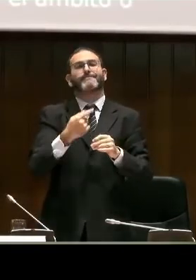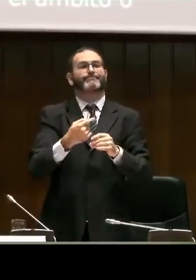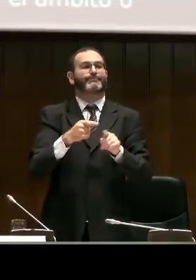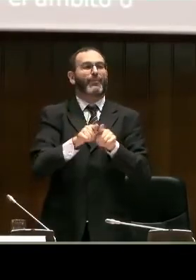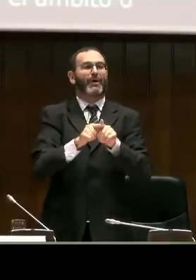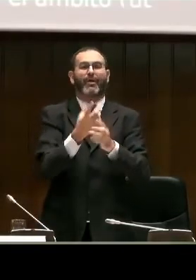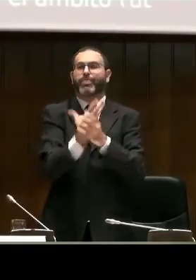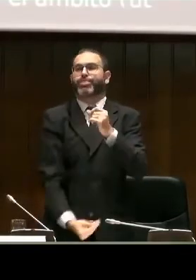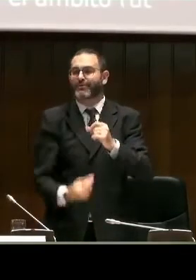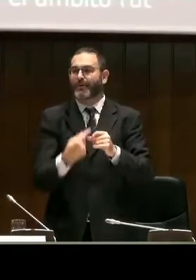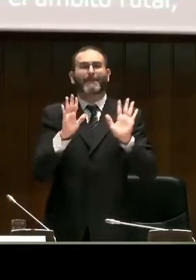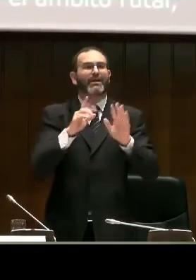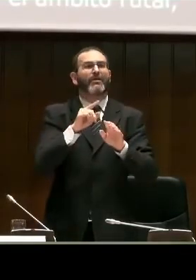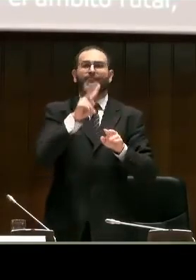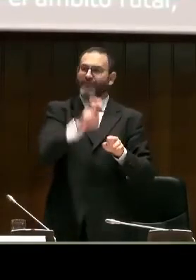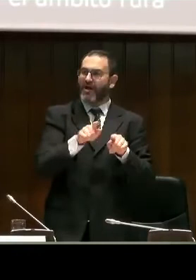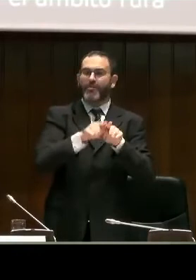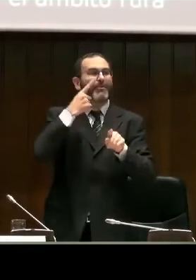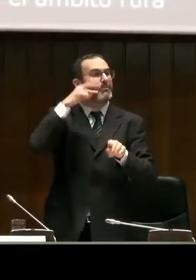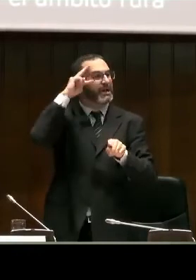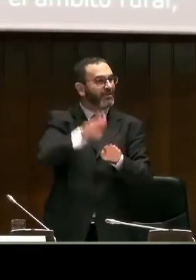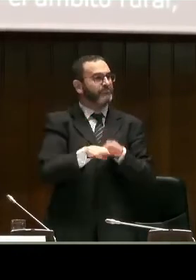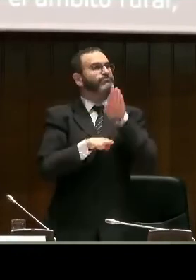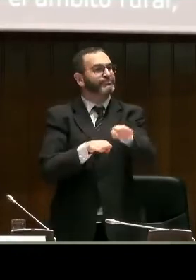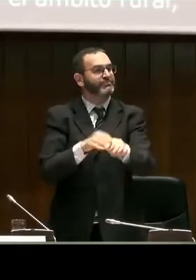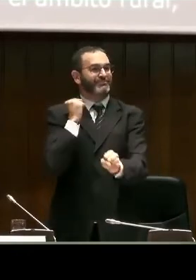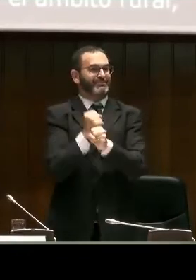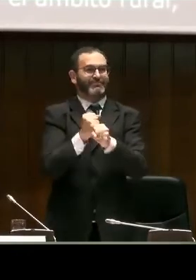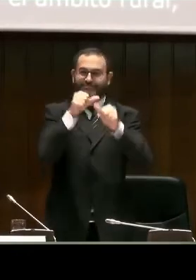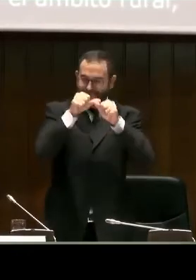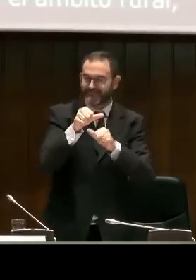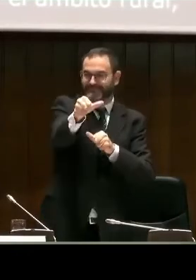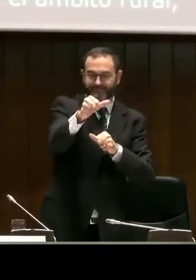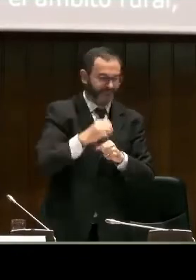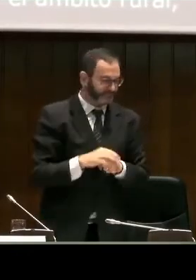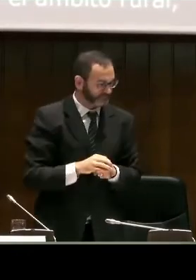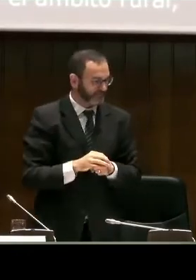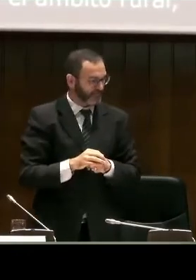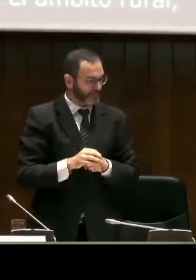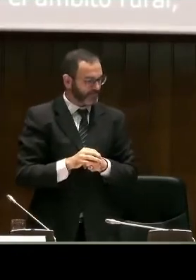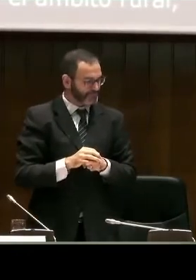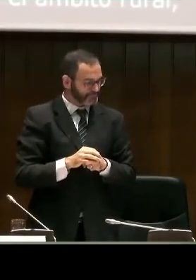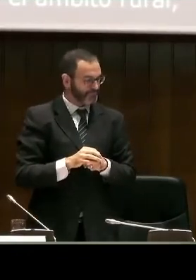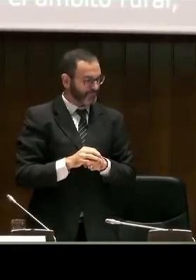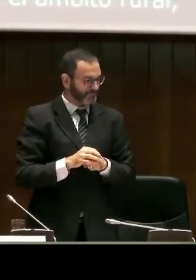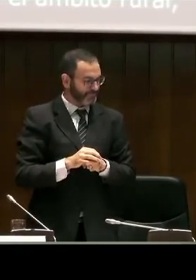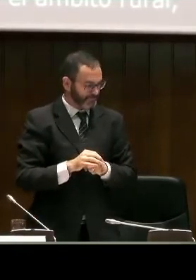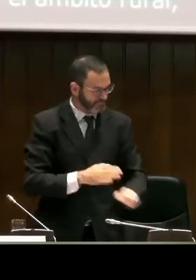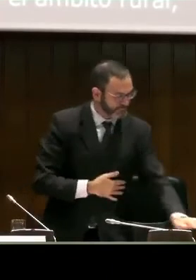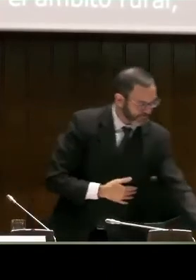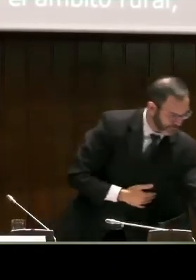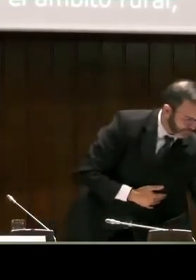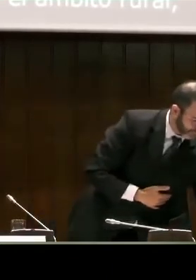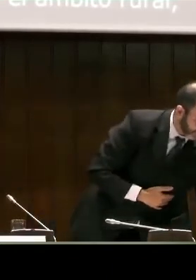formar y preparar a la población sorda que vive en los pueblos alejados de la ciudad. Ha servido de experiencia también